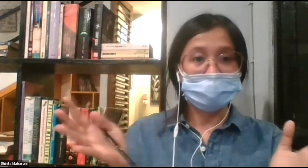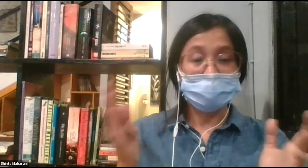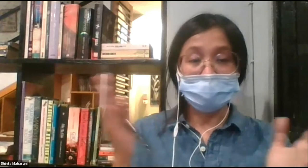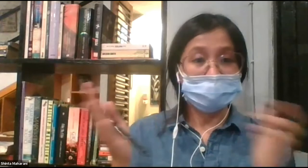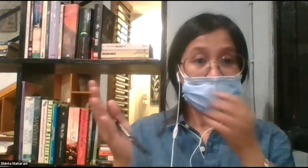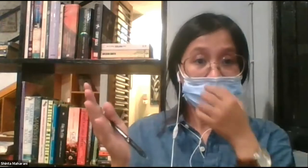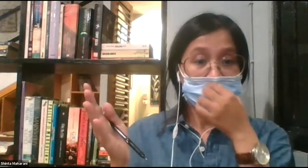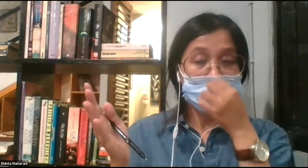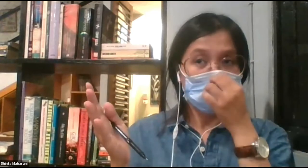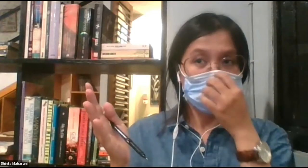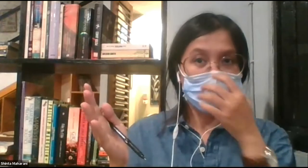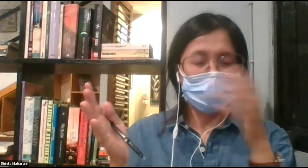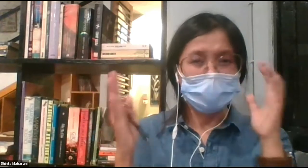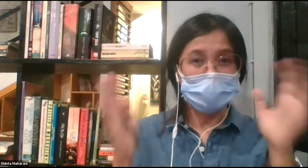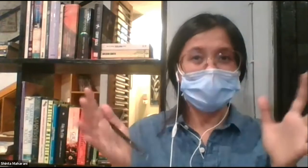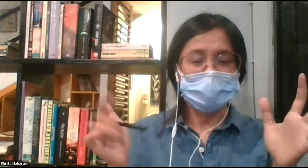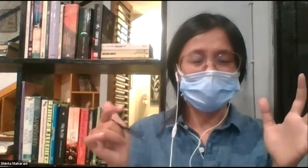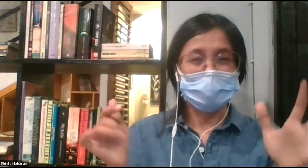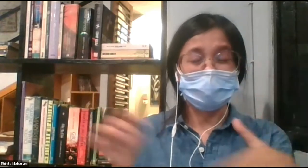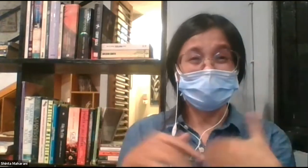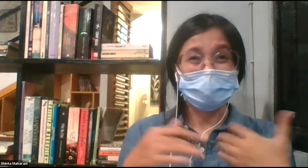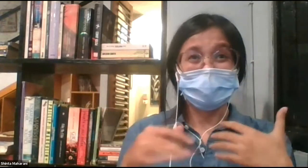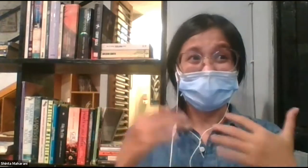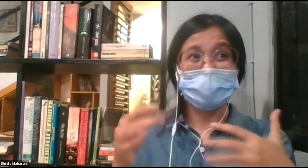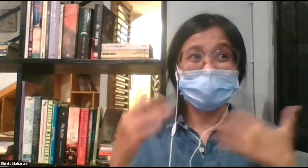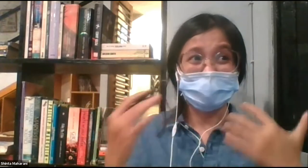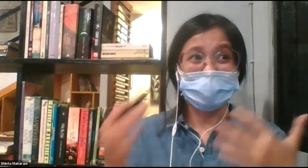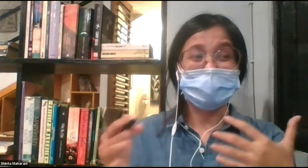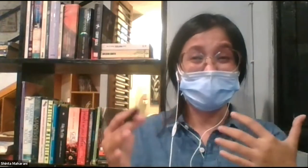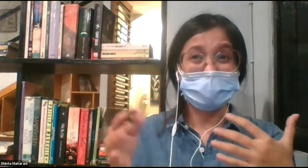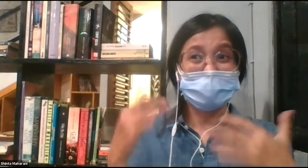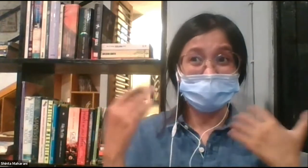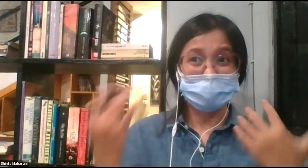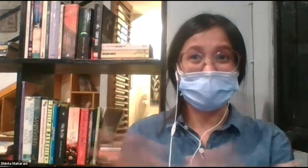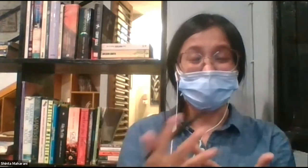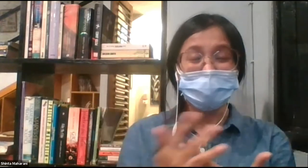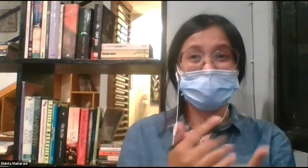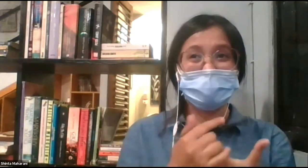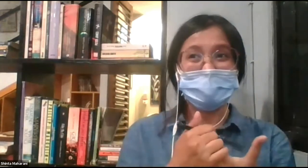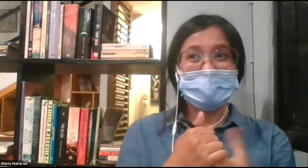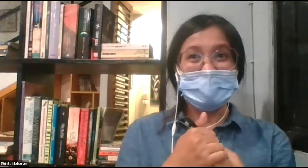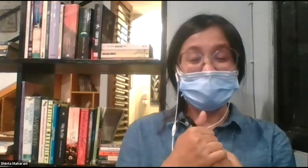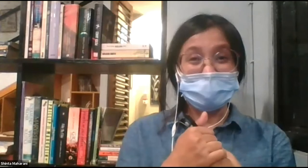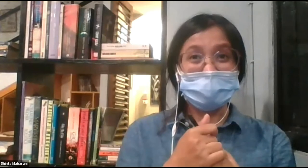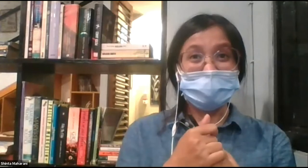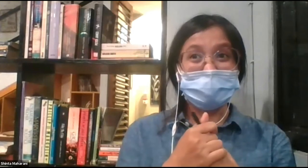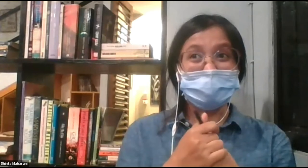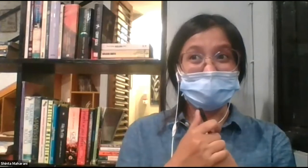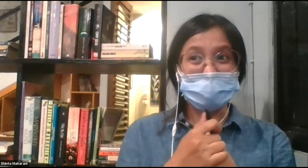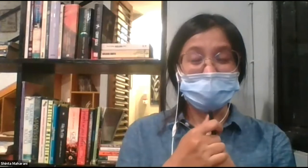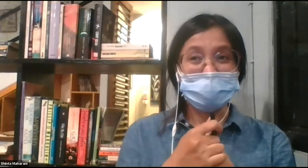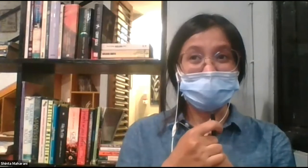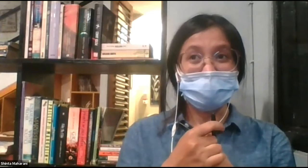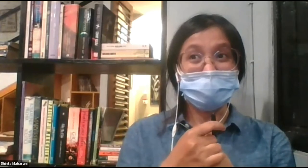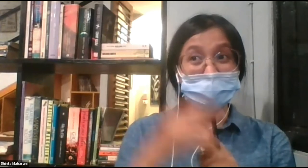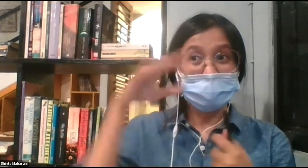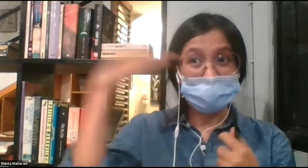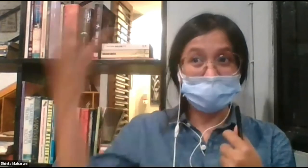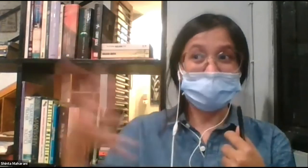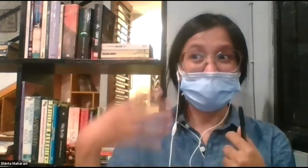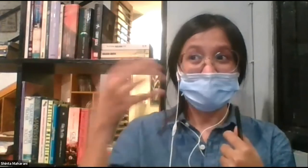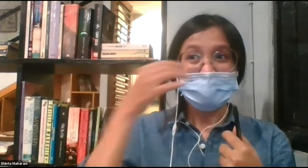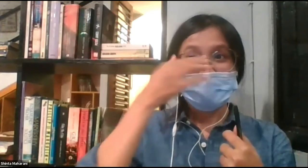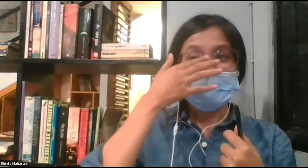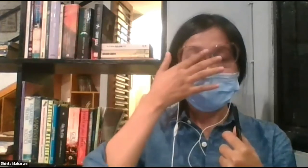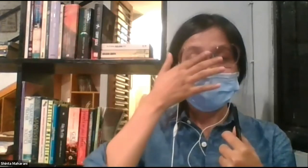sederhana, tapi itu mempengaruhi bagaimana cara kita menyampaikan sesuatu dan apakah kita sudah